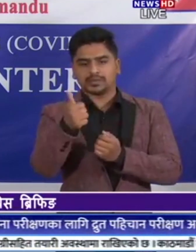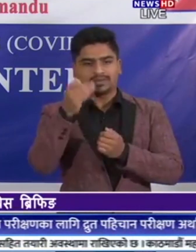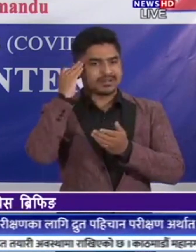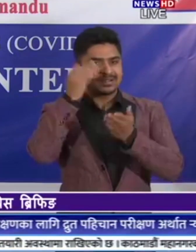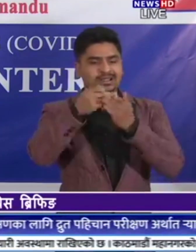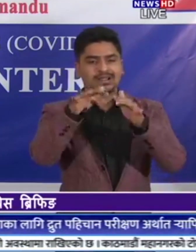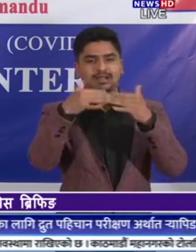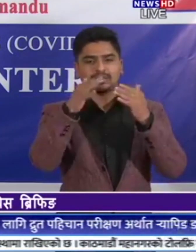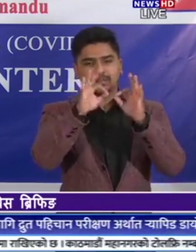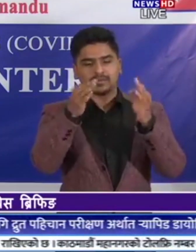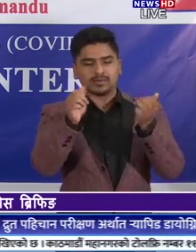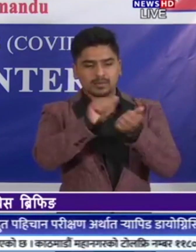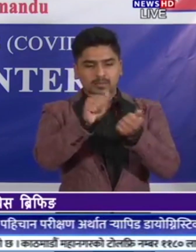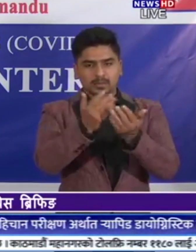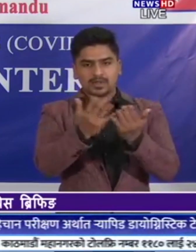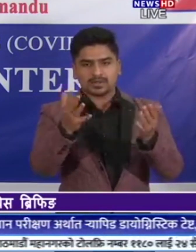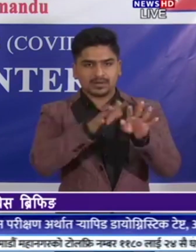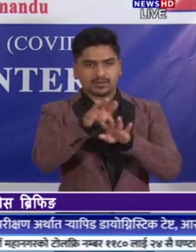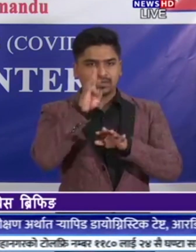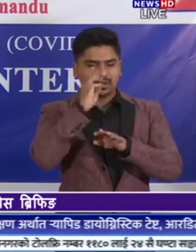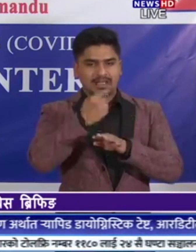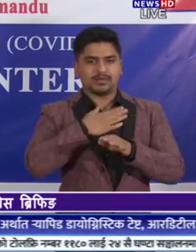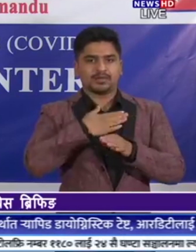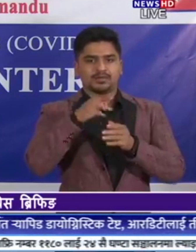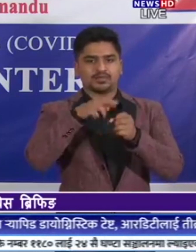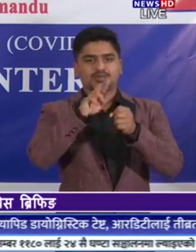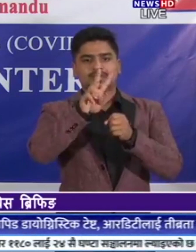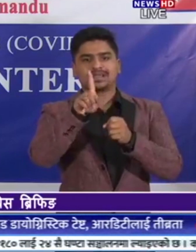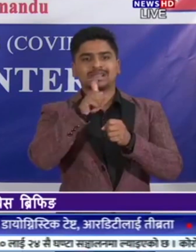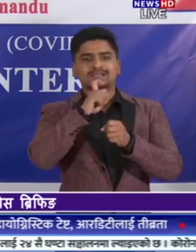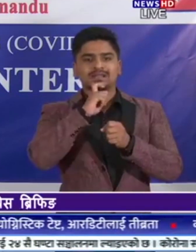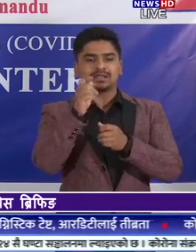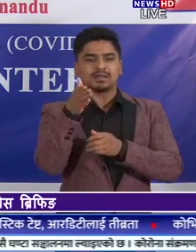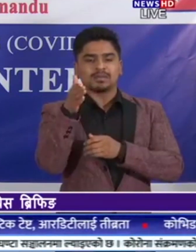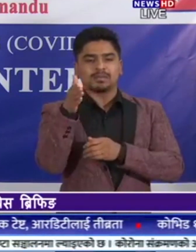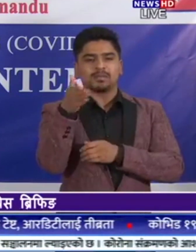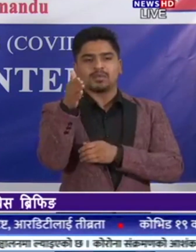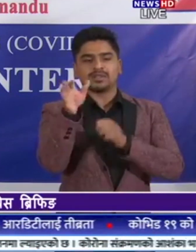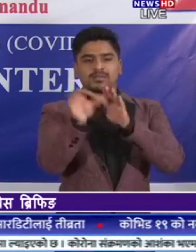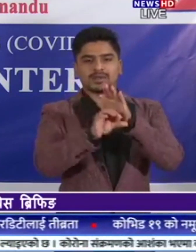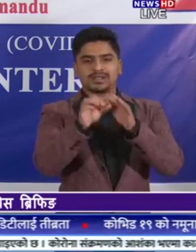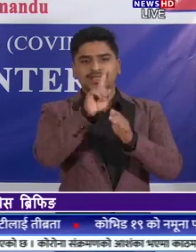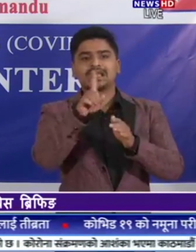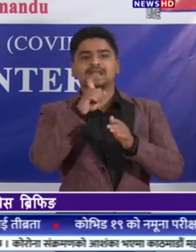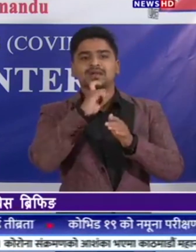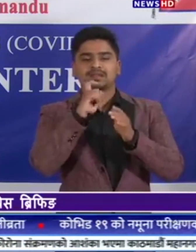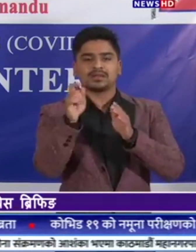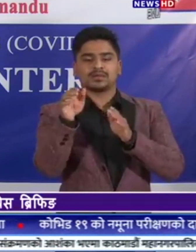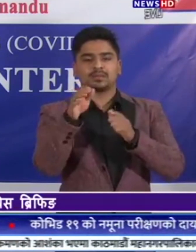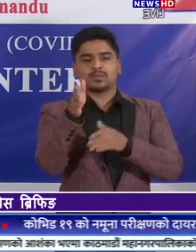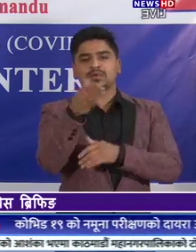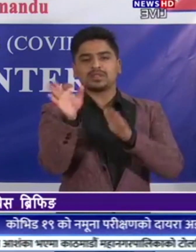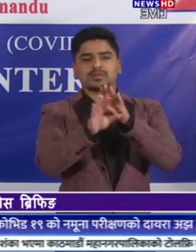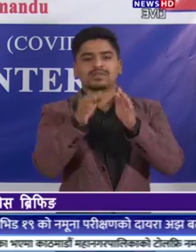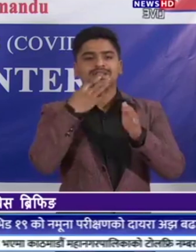द्याना कर्शन बिविन्न पत्र पत्रिकामा जुन आमरो यो चा पत्र 21 गते को मंत्रिपर्षत को निने